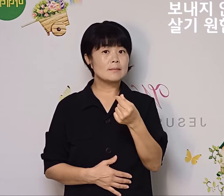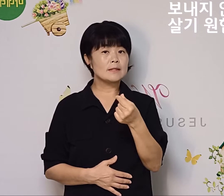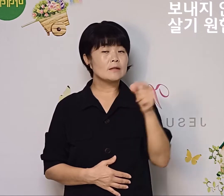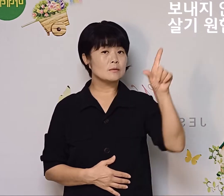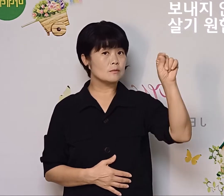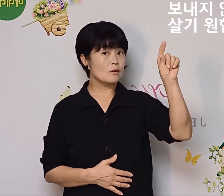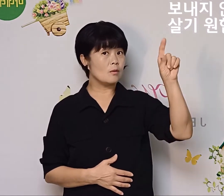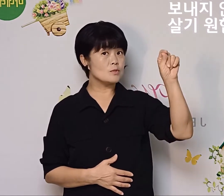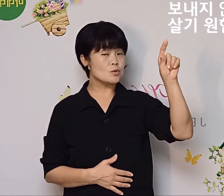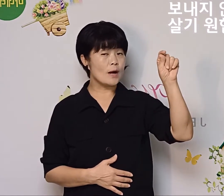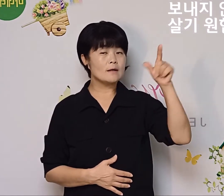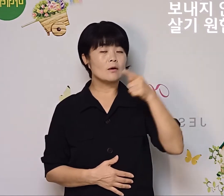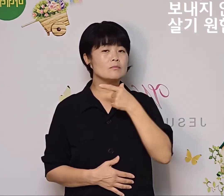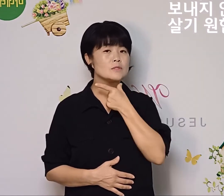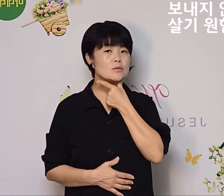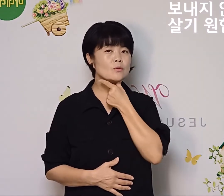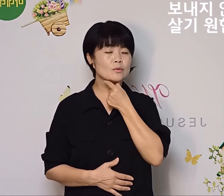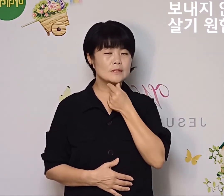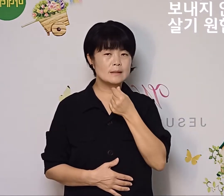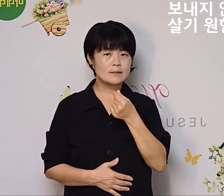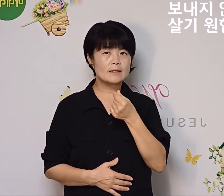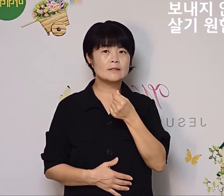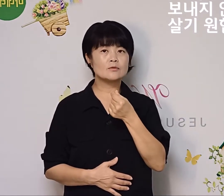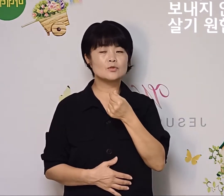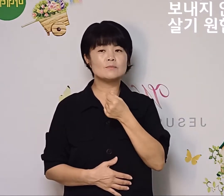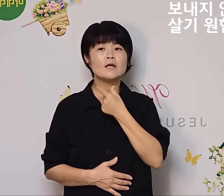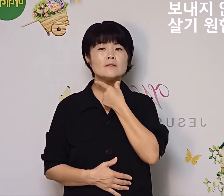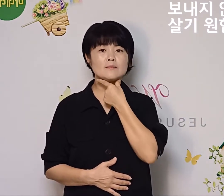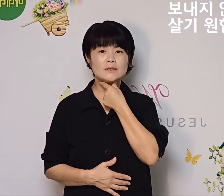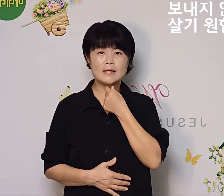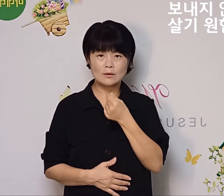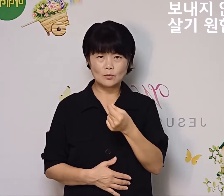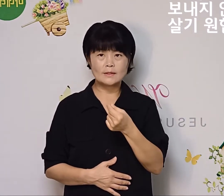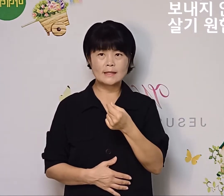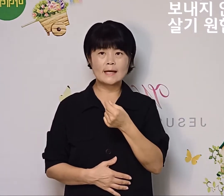당겨 엄지와 검지로 이렇게 잡아 당겨 주시면 됩니다. 원하다